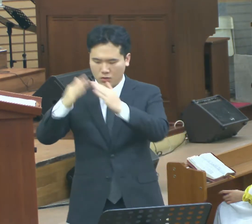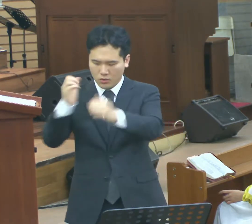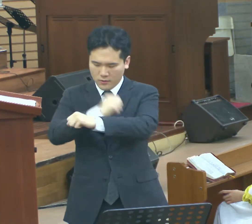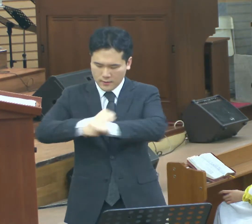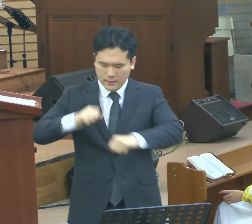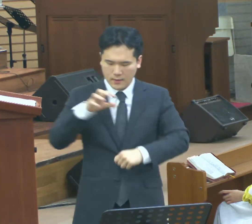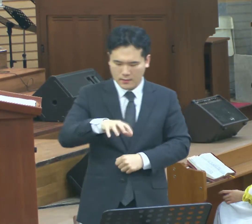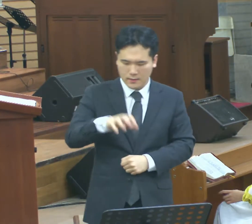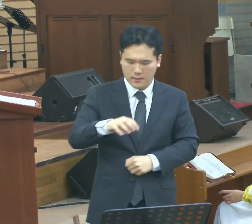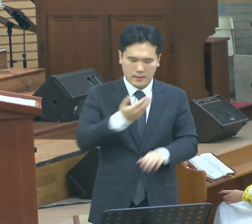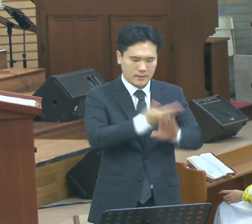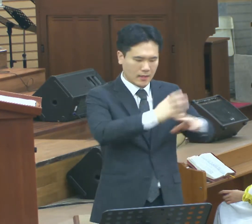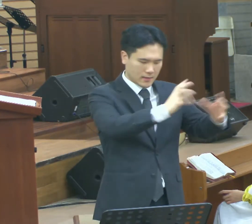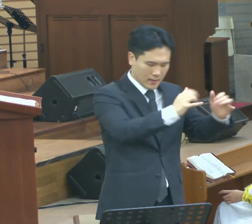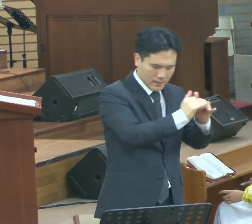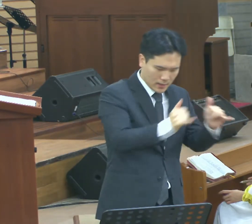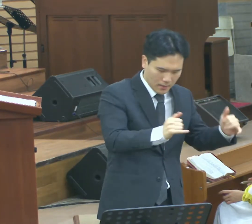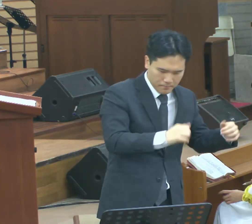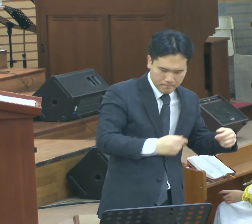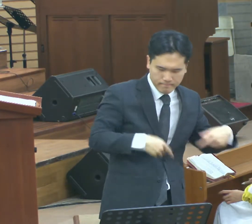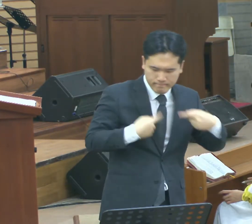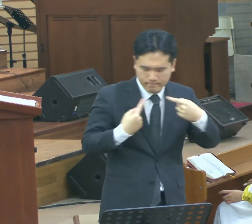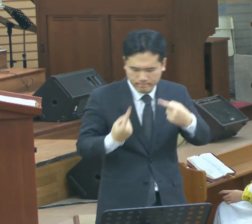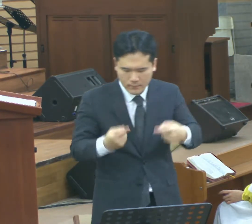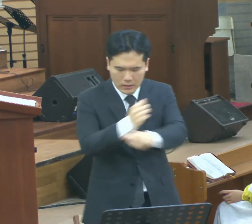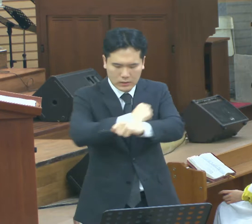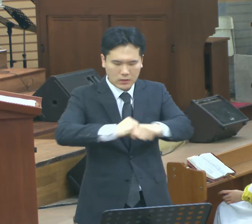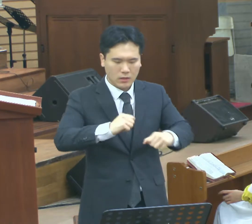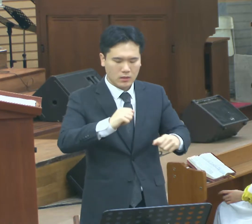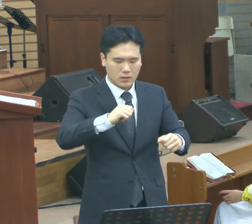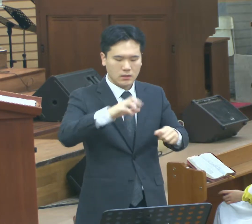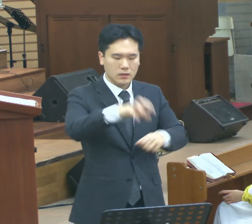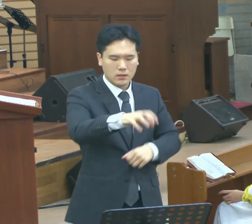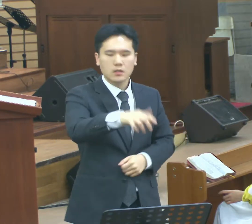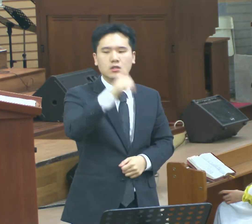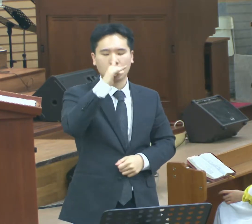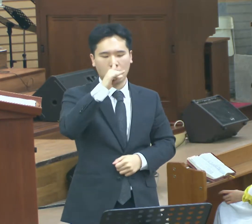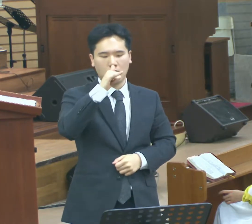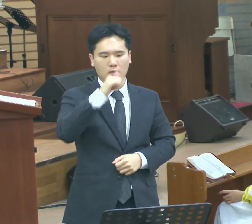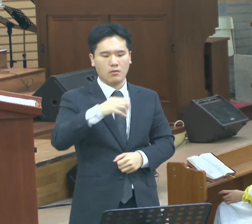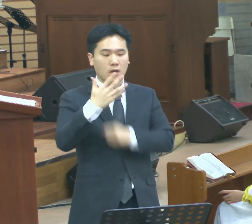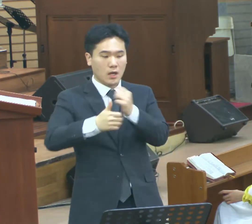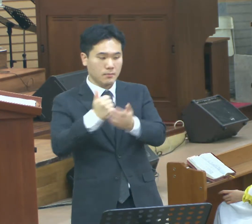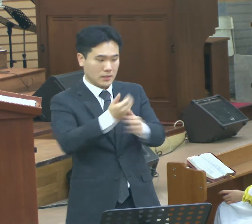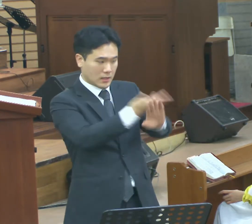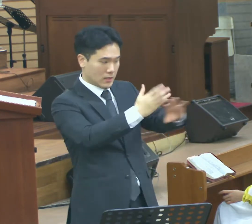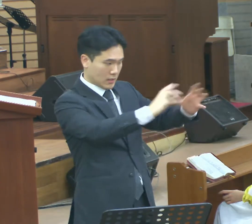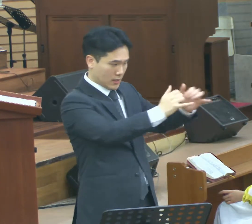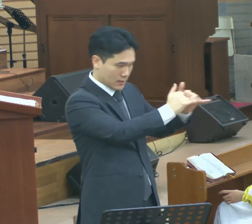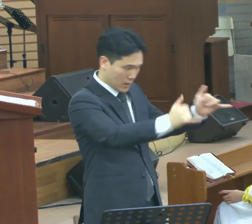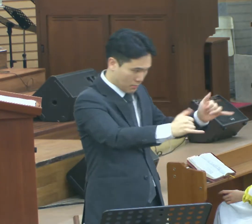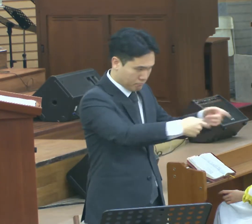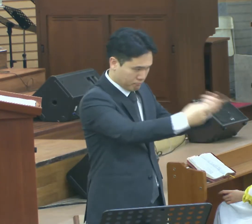있어요. 이방인들도 그곳에 예물을 들고 올 것을 바라보면서 하나님께서 이방인의 뜰도 만들라고 했어요.